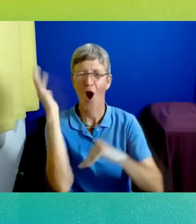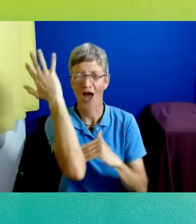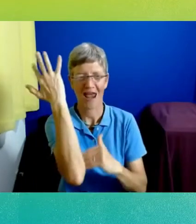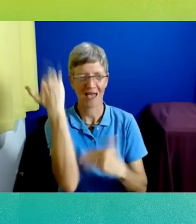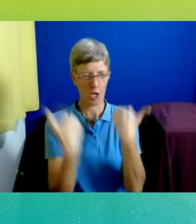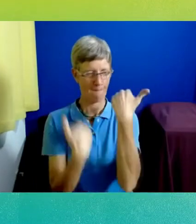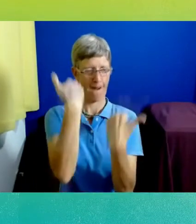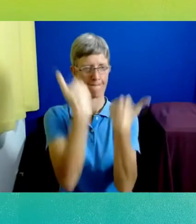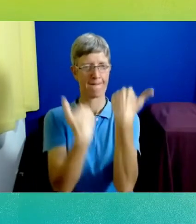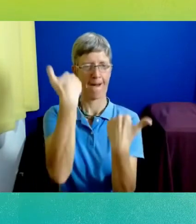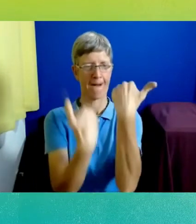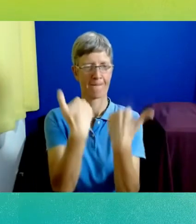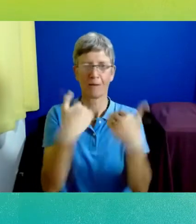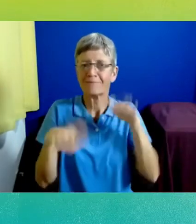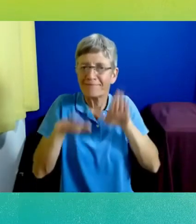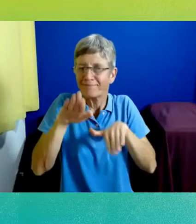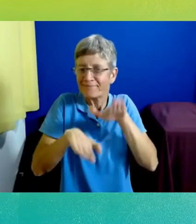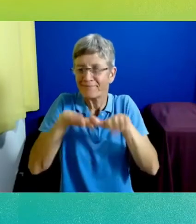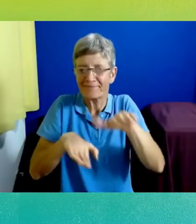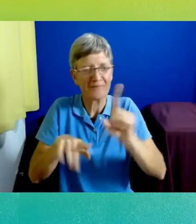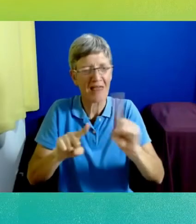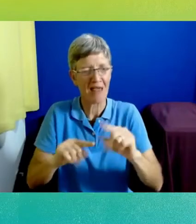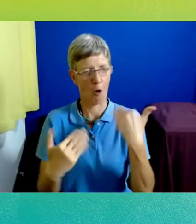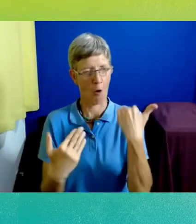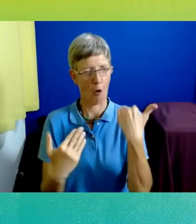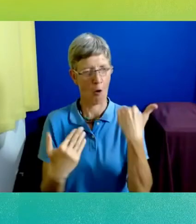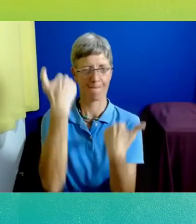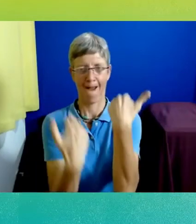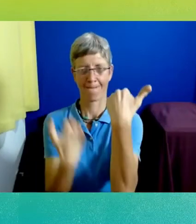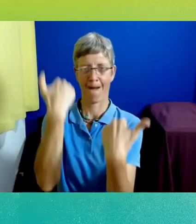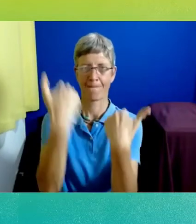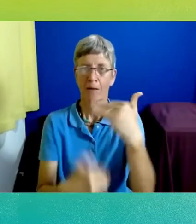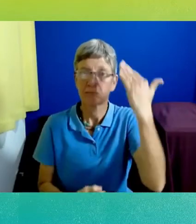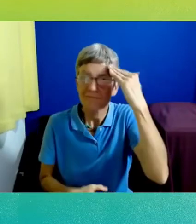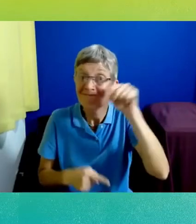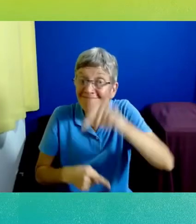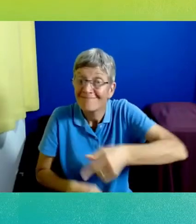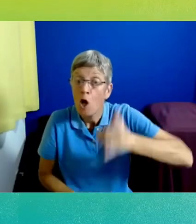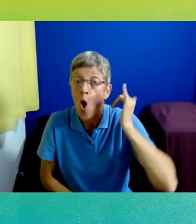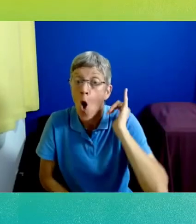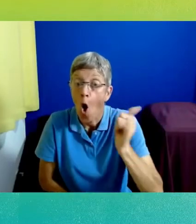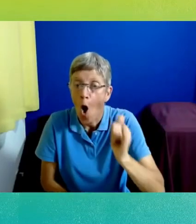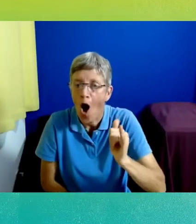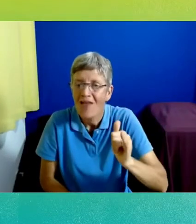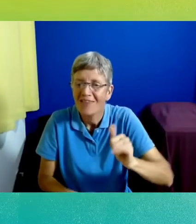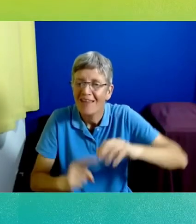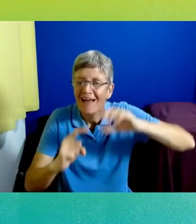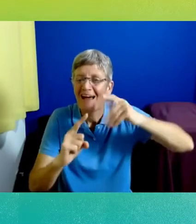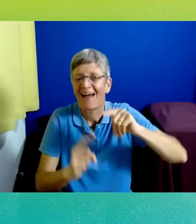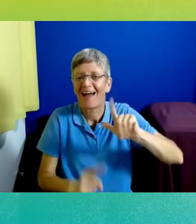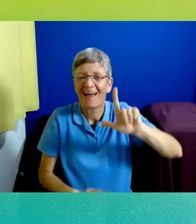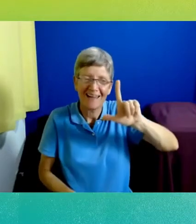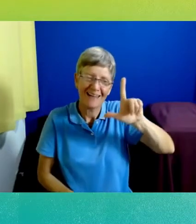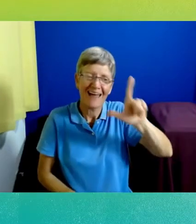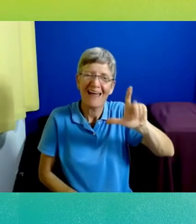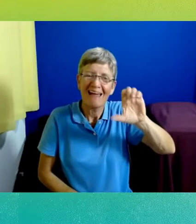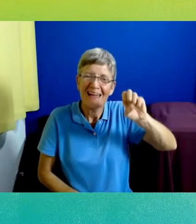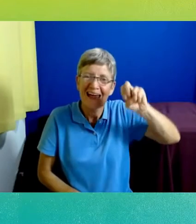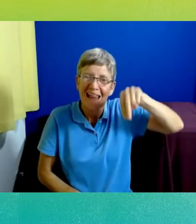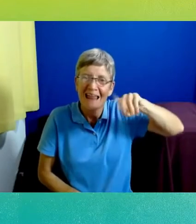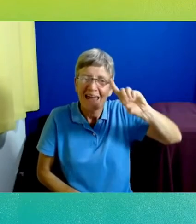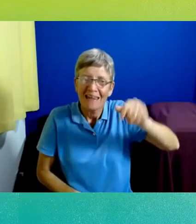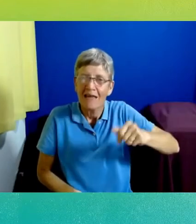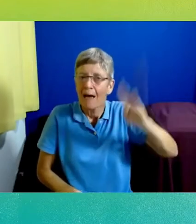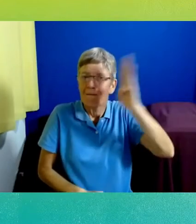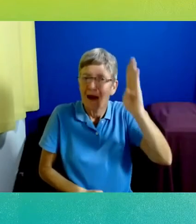sabe, ele está mostrando se é uma árvore, se está caminhando, como é isso? Então, nesse